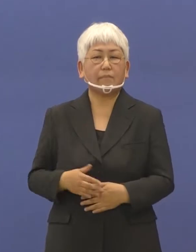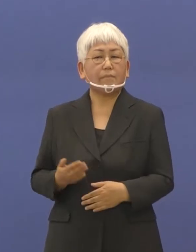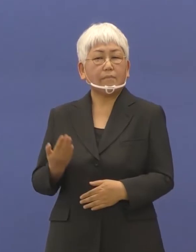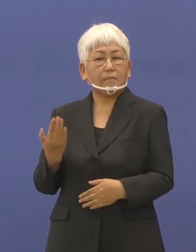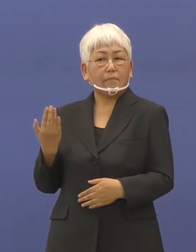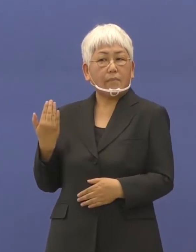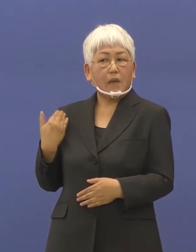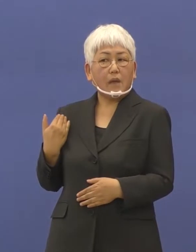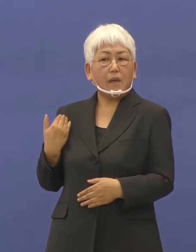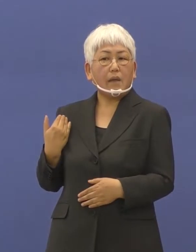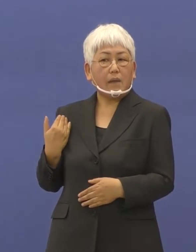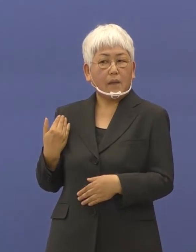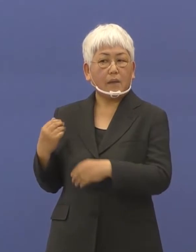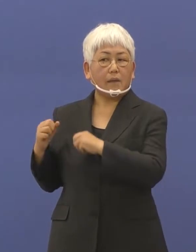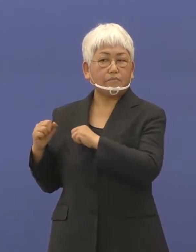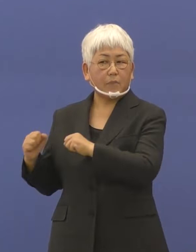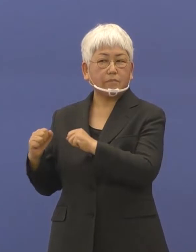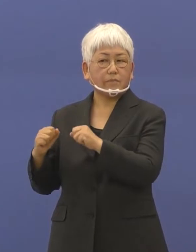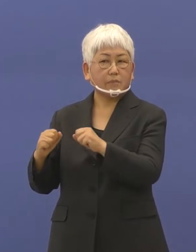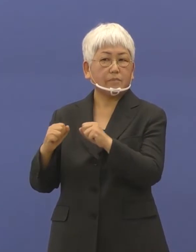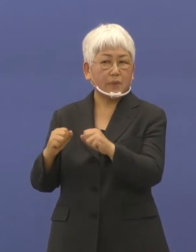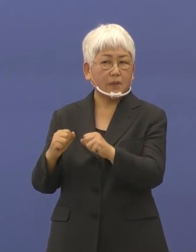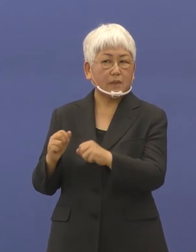ざま行われた国葬、